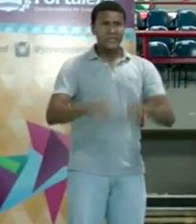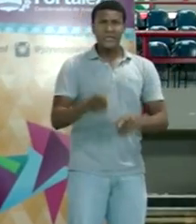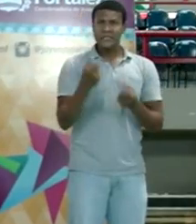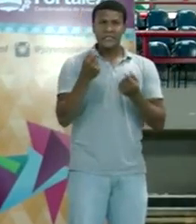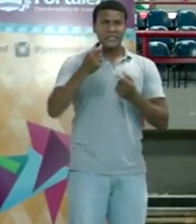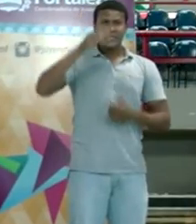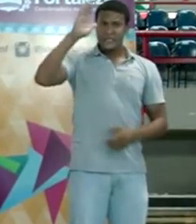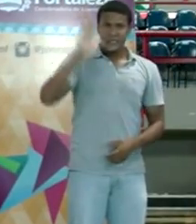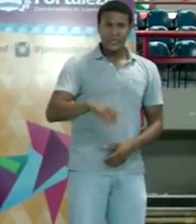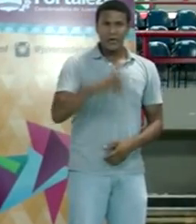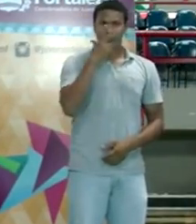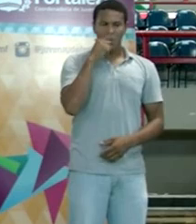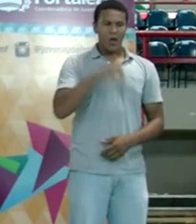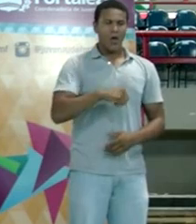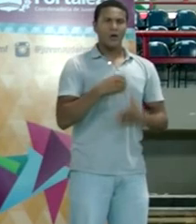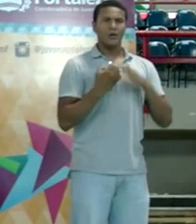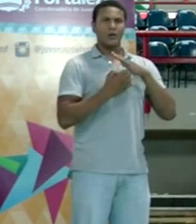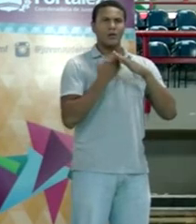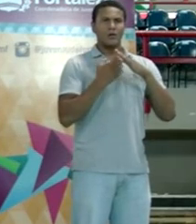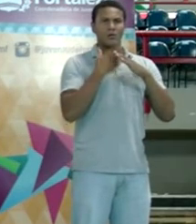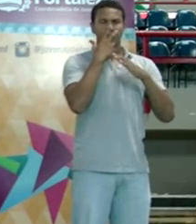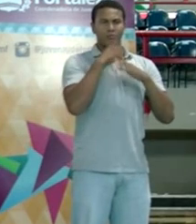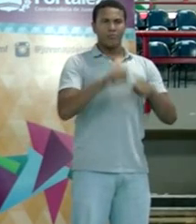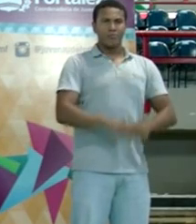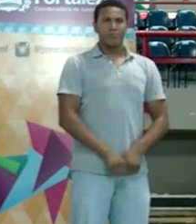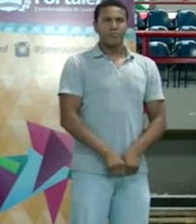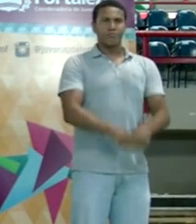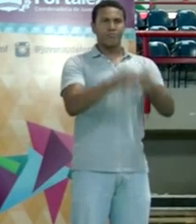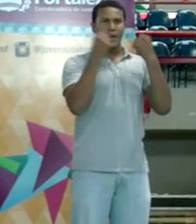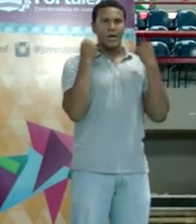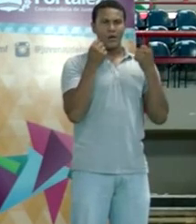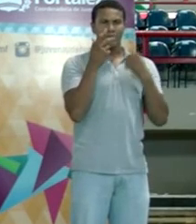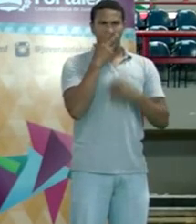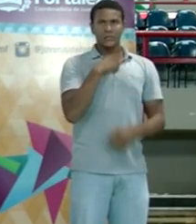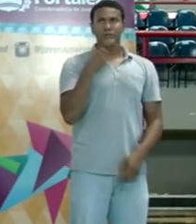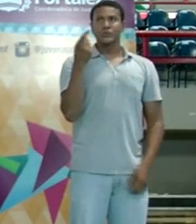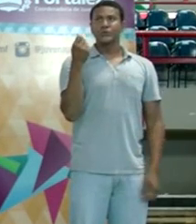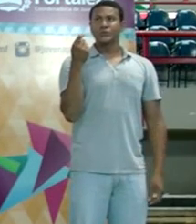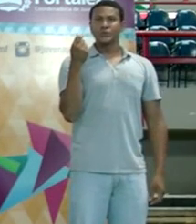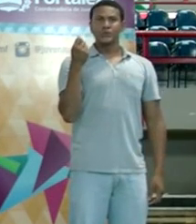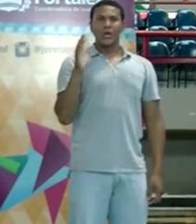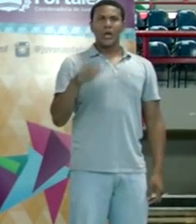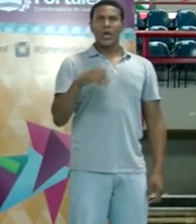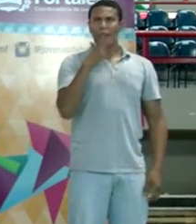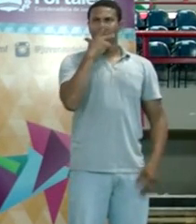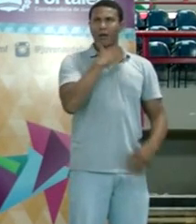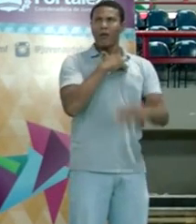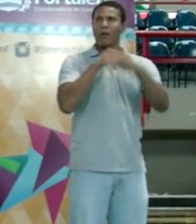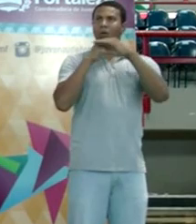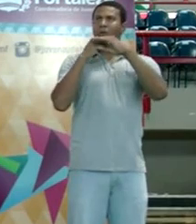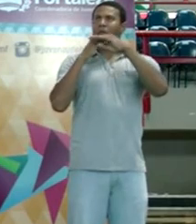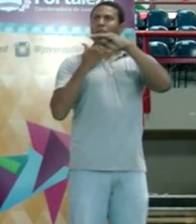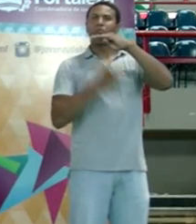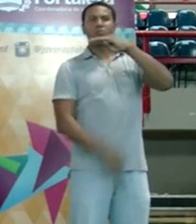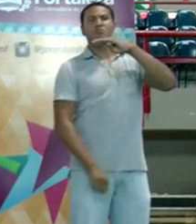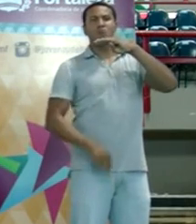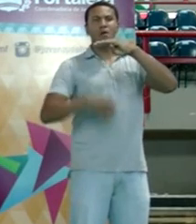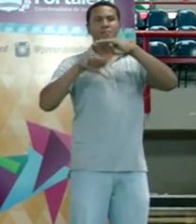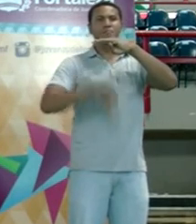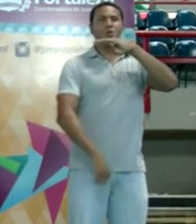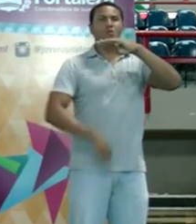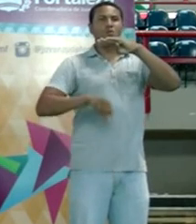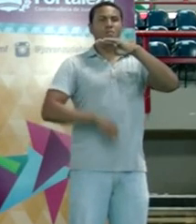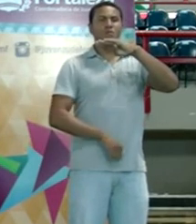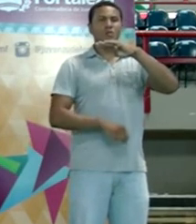que quebra as nossas empresas aqui. Eles vendem baratos o suficiente para a gente não conseguir competir. Então, a ideia é que existisse uma